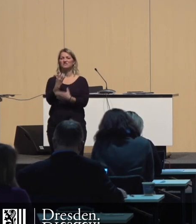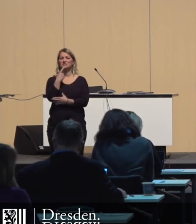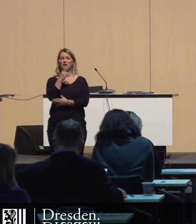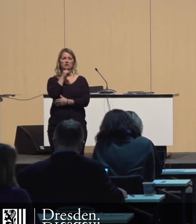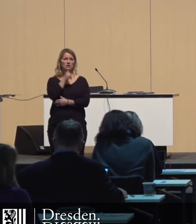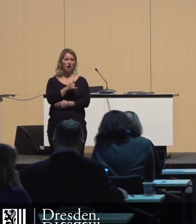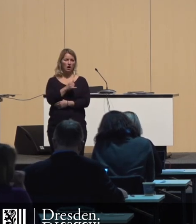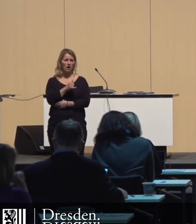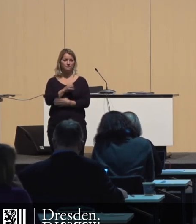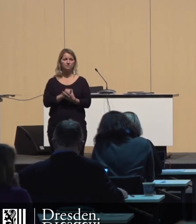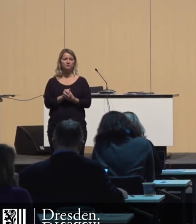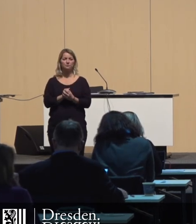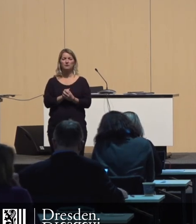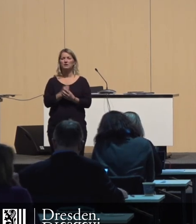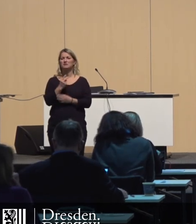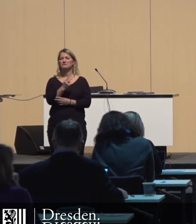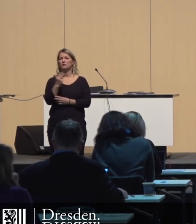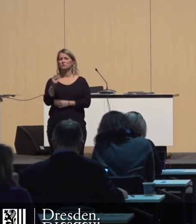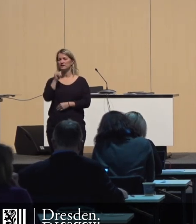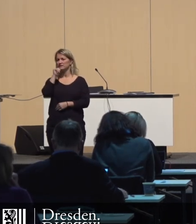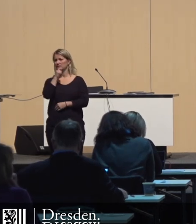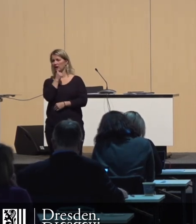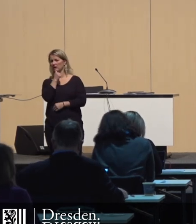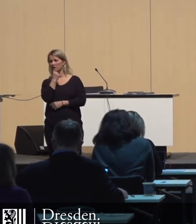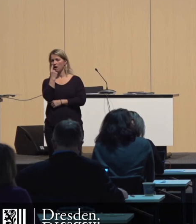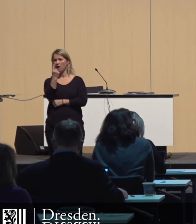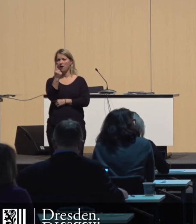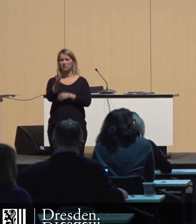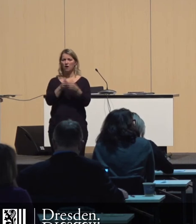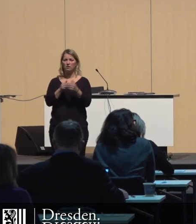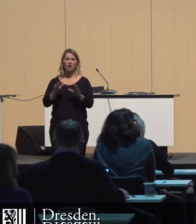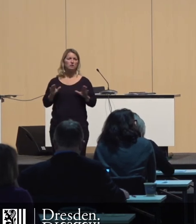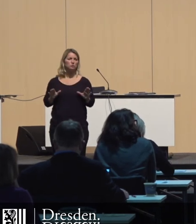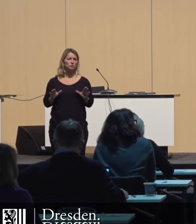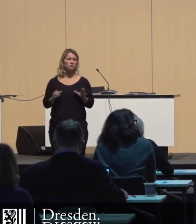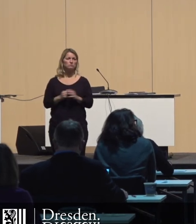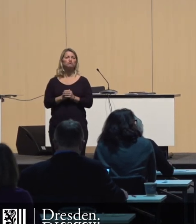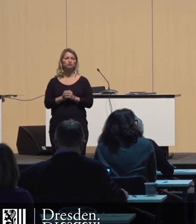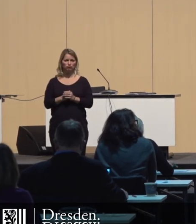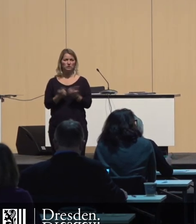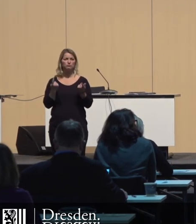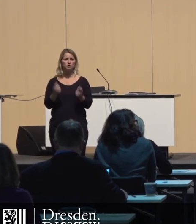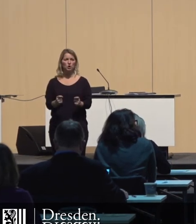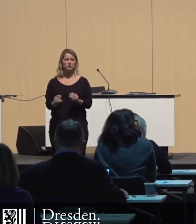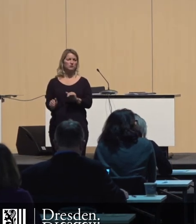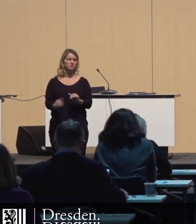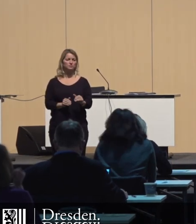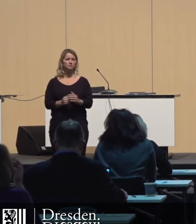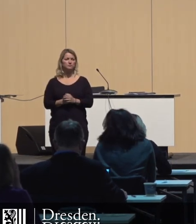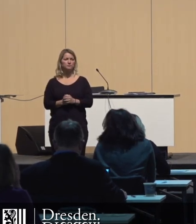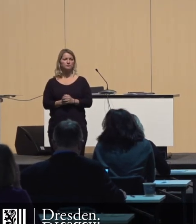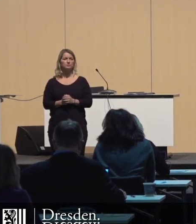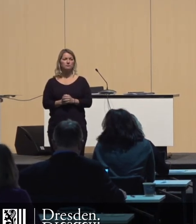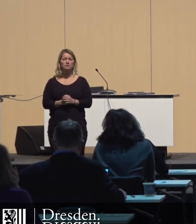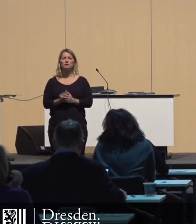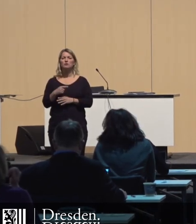Bei 22 Nein und einer Enthaltung wäre das so beschlossen. Dann kämen wir zum